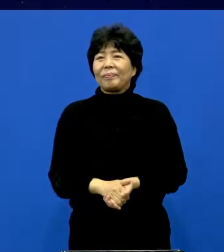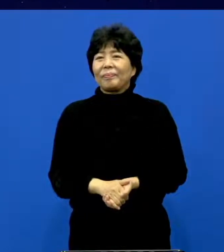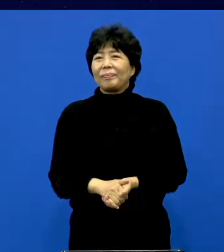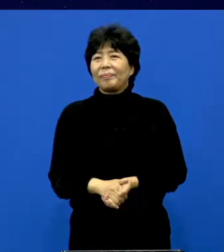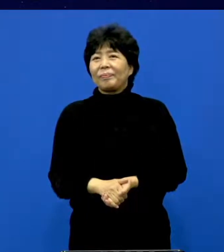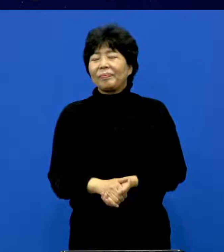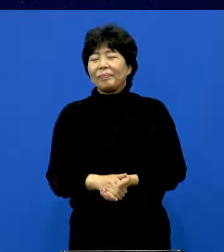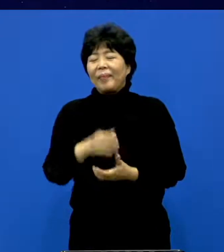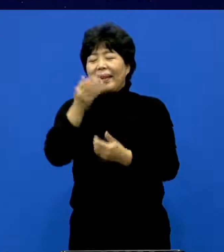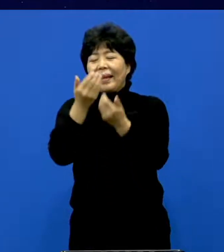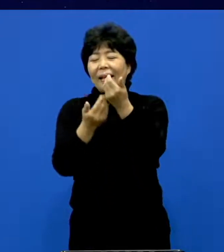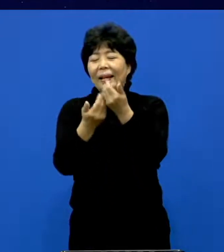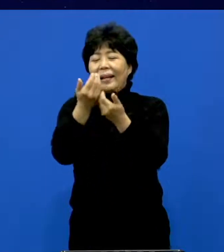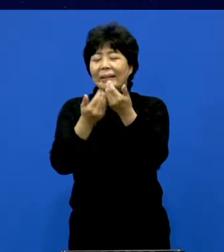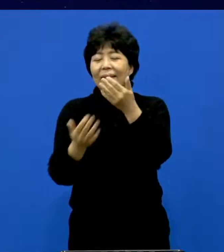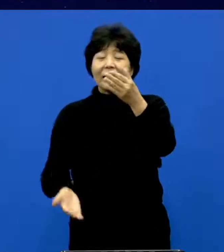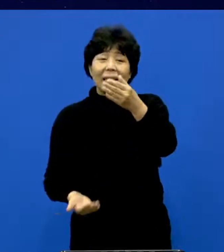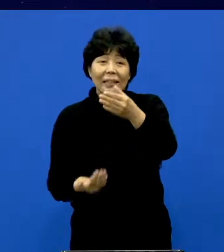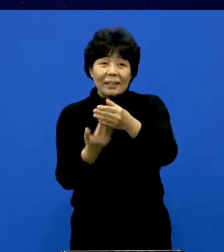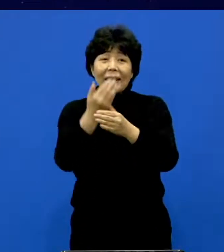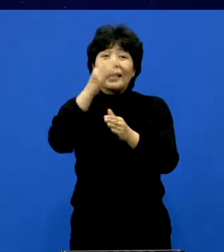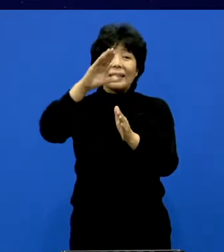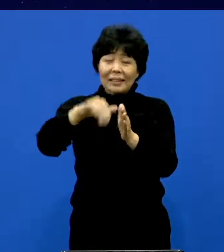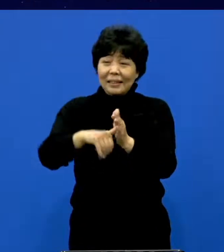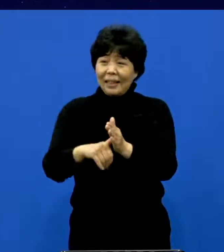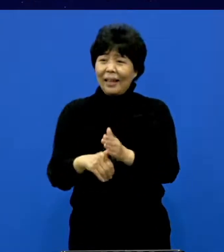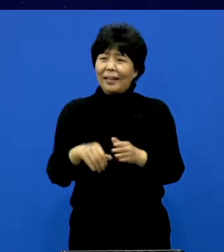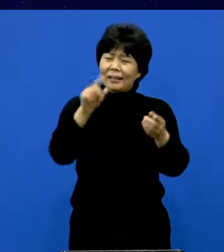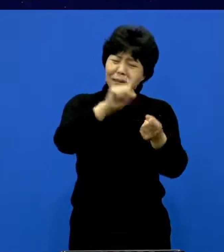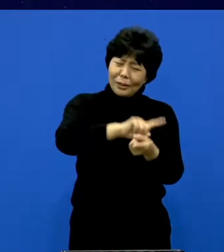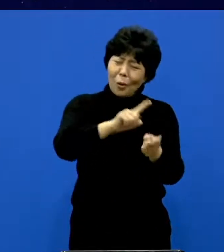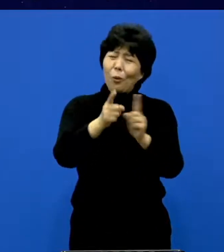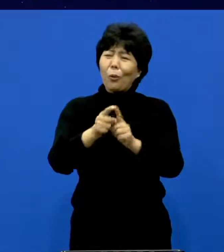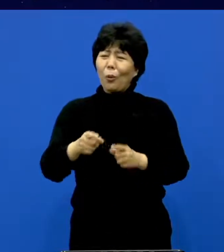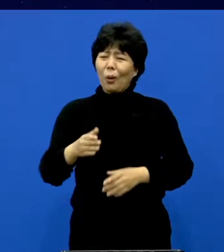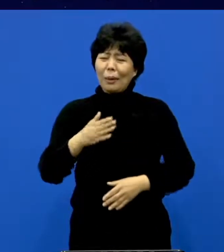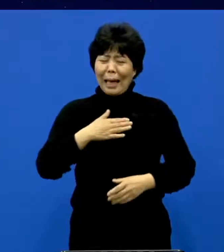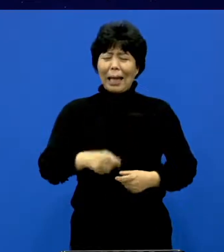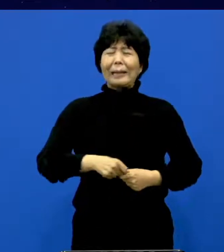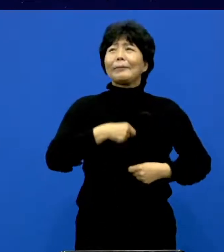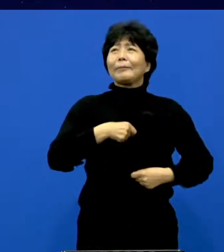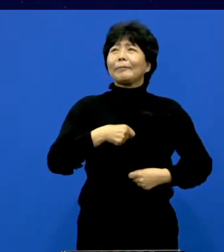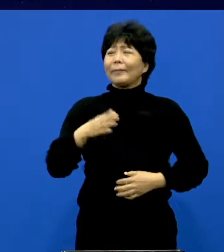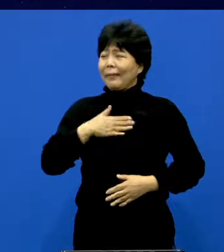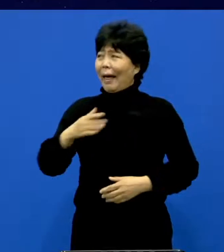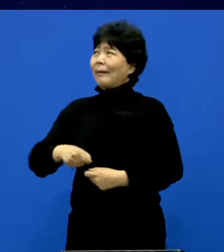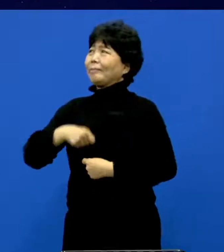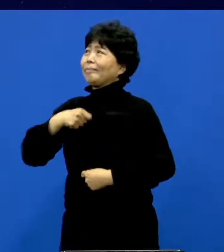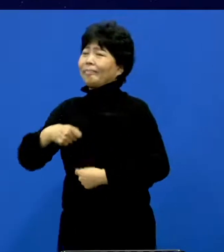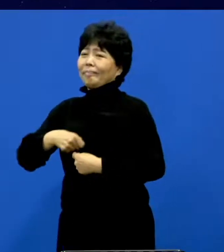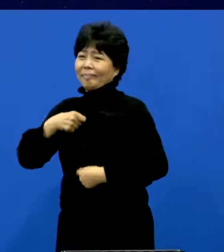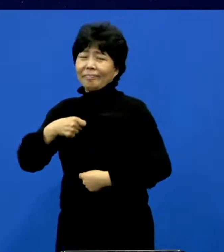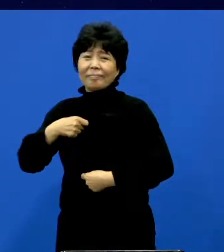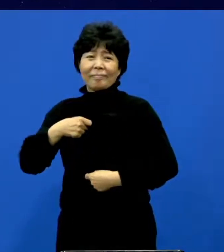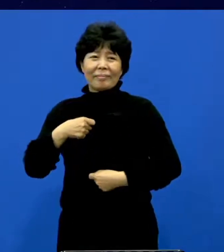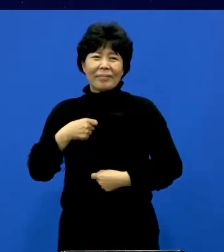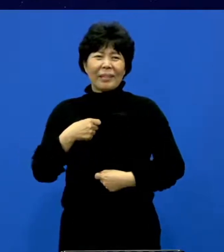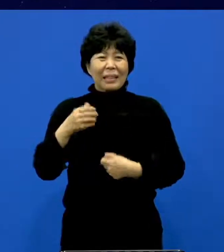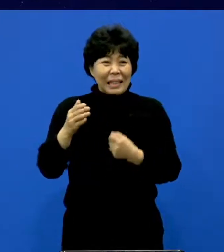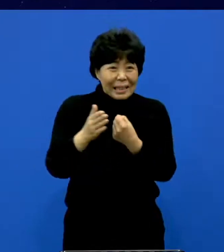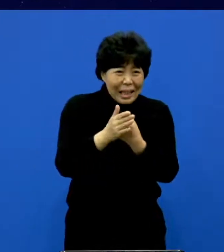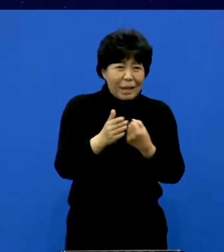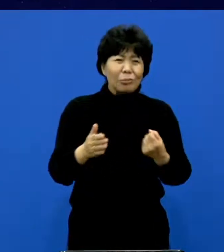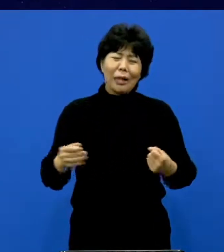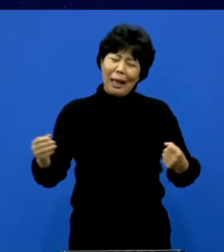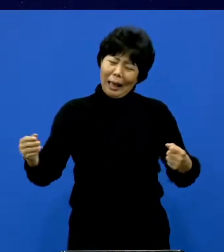이런 갈등이 일어날 때는 서로 안에 자기 의를 강조하기 때문에 그래요. 나의 의를 강조하면 다른 사람의 의와